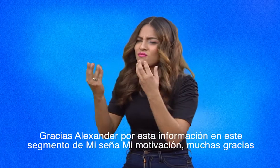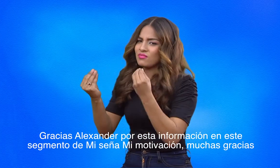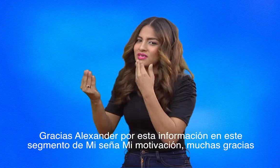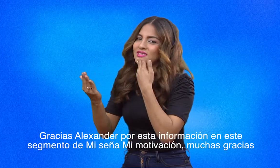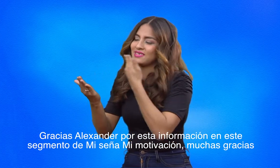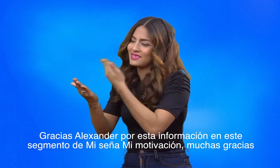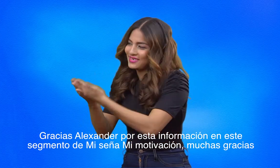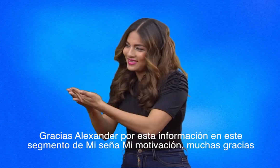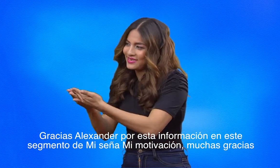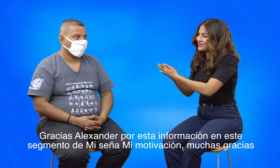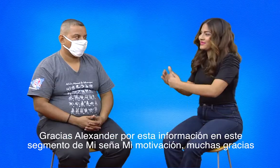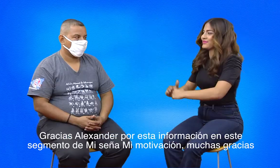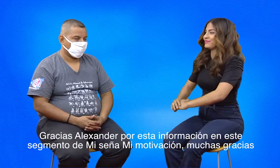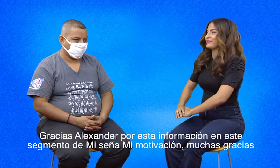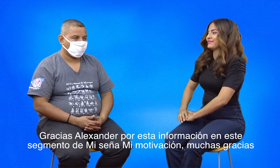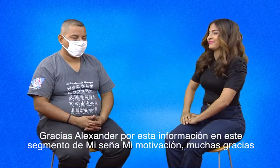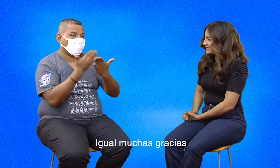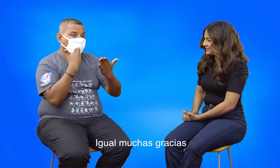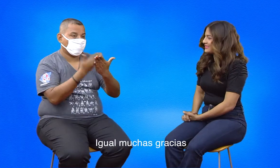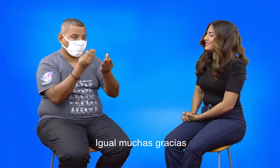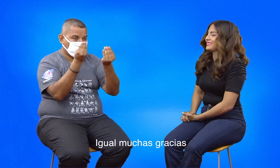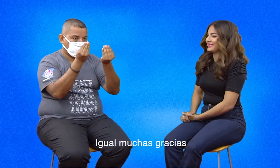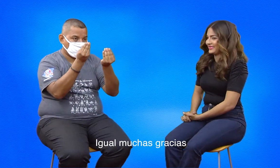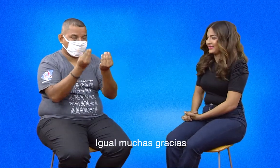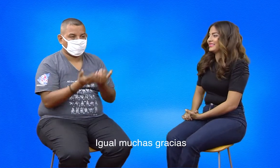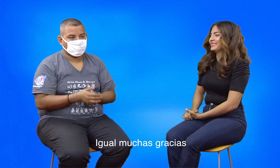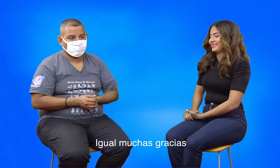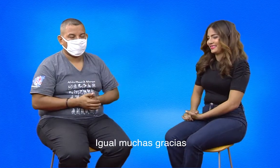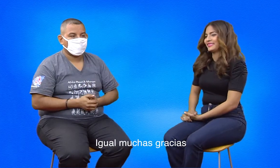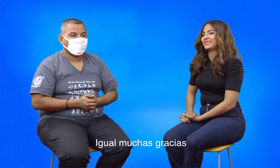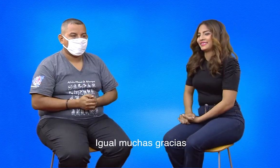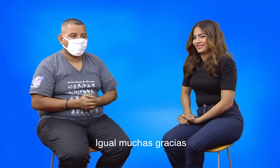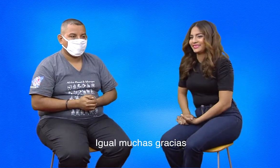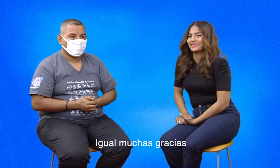segmento, Mi Seña, Mi Motivación. Muchas gracias. Igual, muchas gracias.